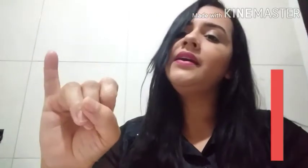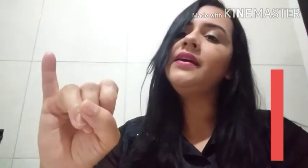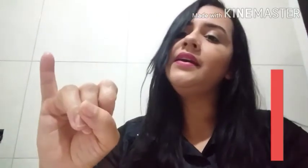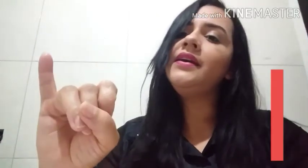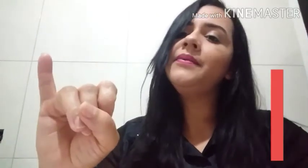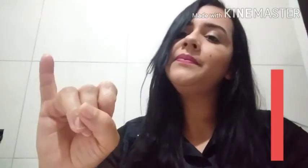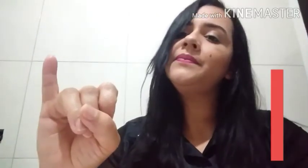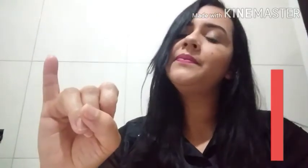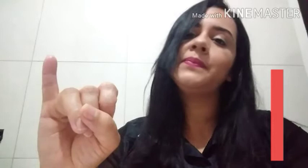I,